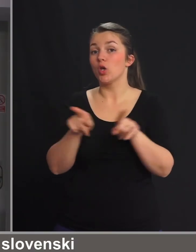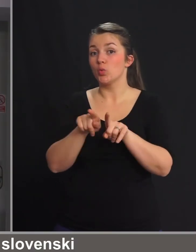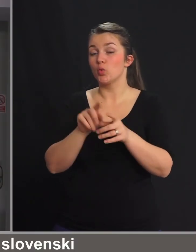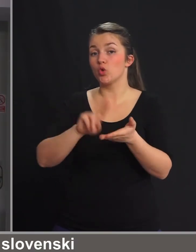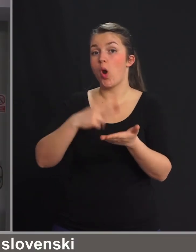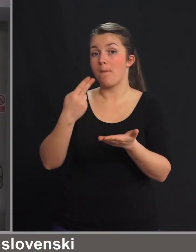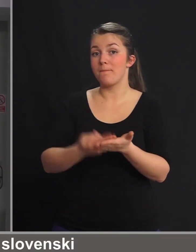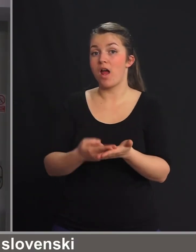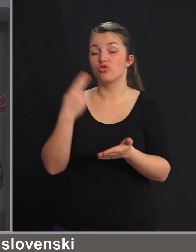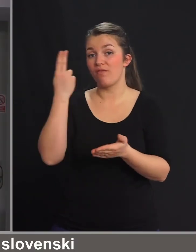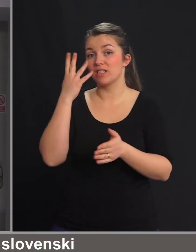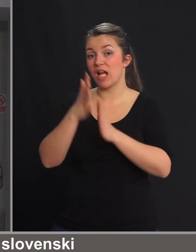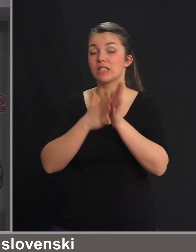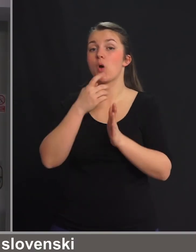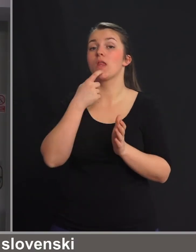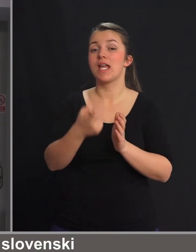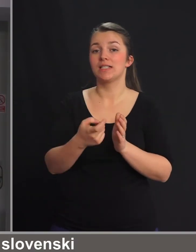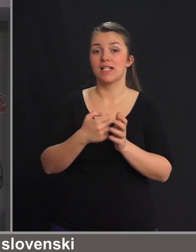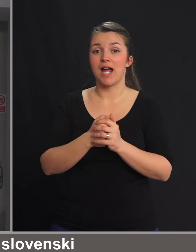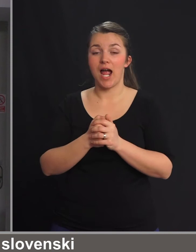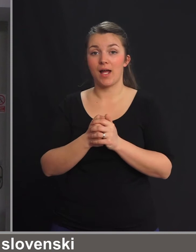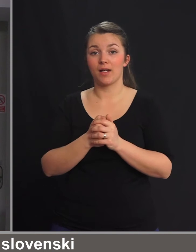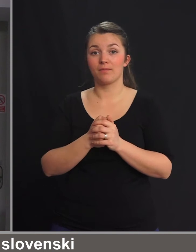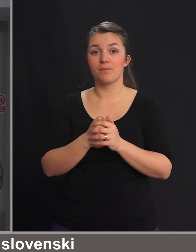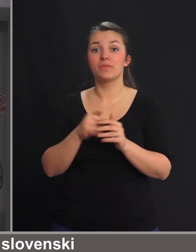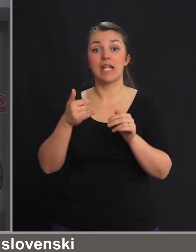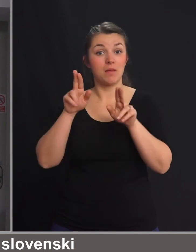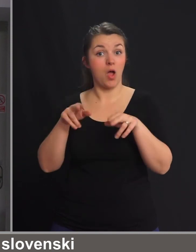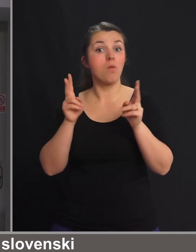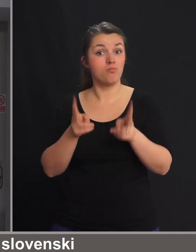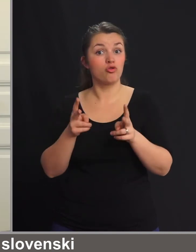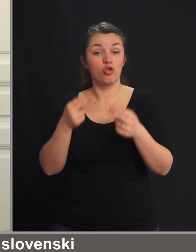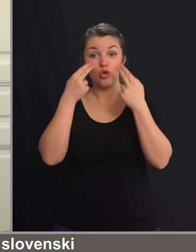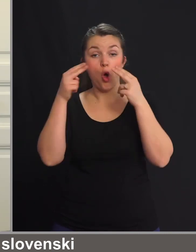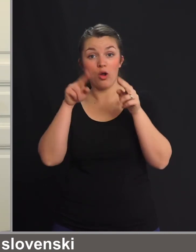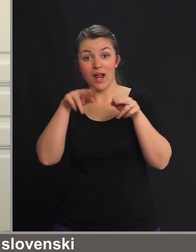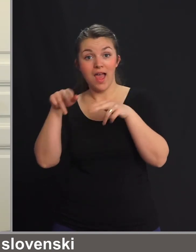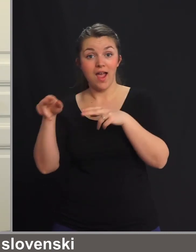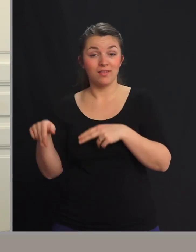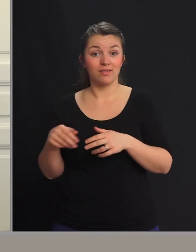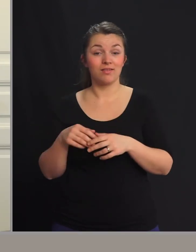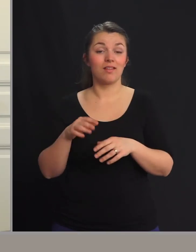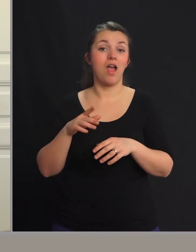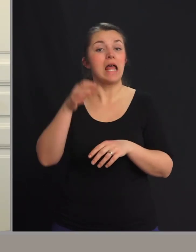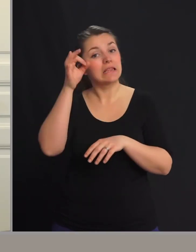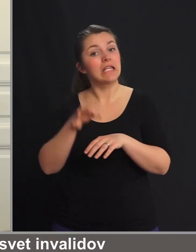kateri je tudi tolmač slovenskega znakovnega jezika, da imajo možnost ogleda.